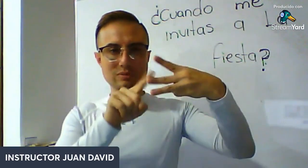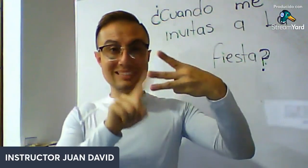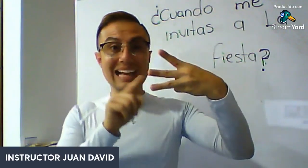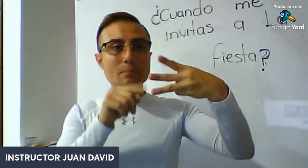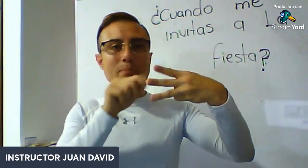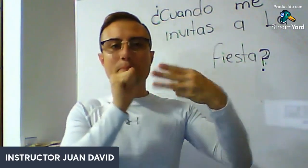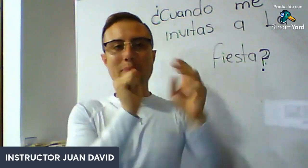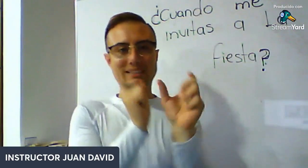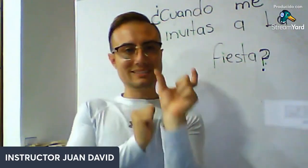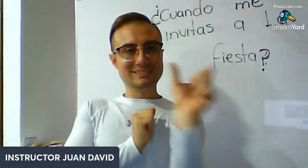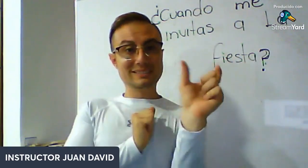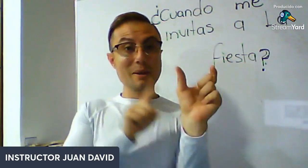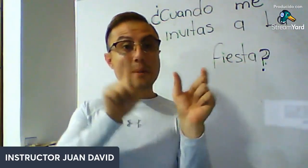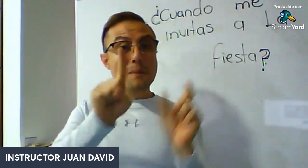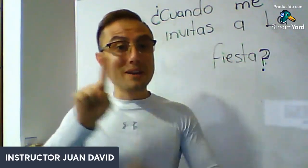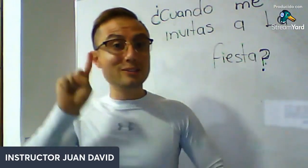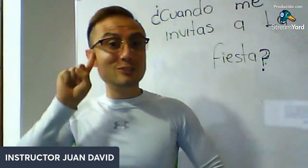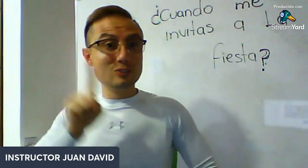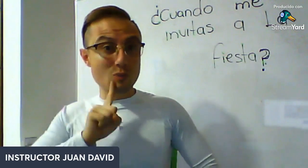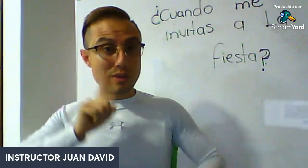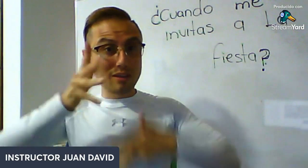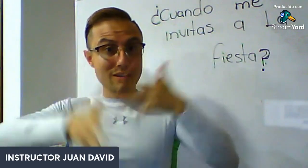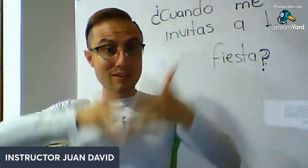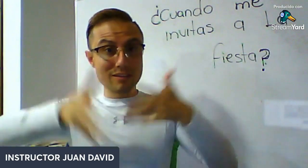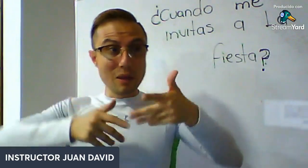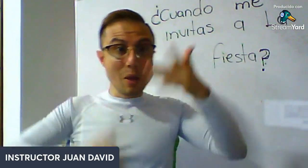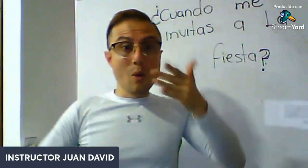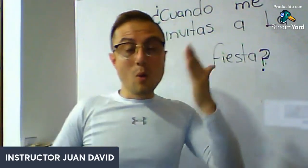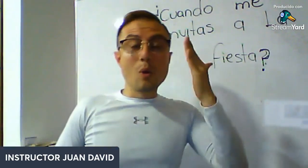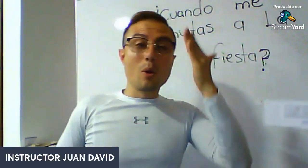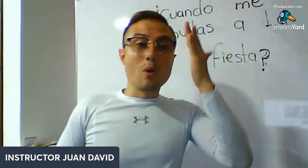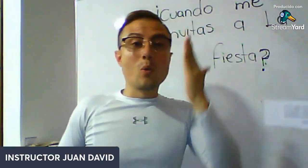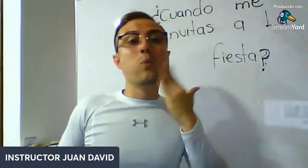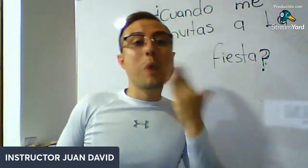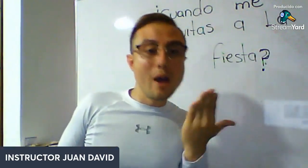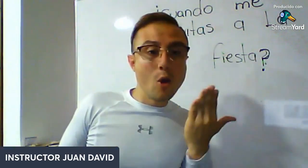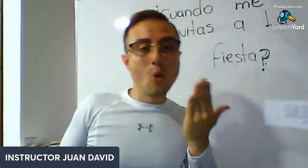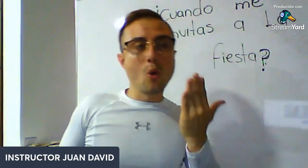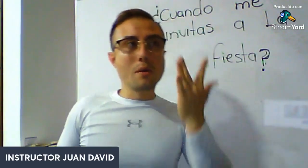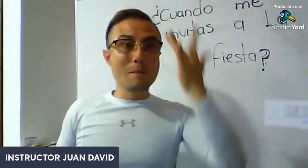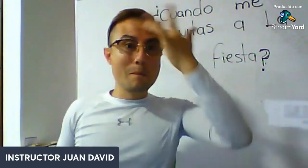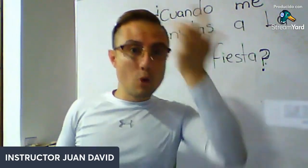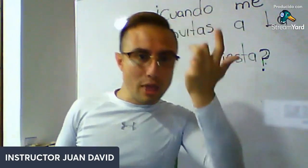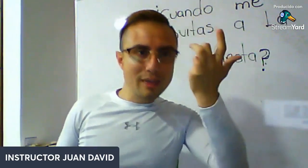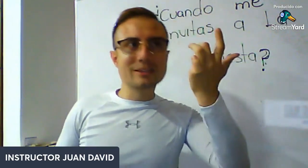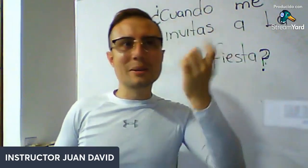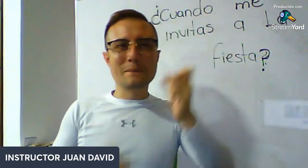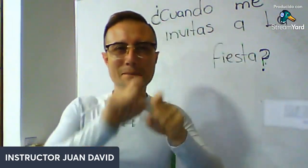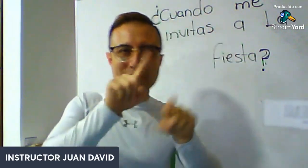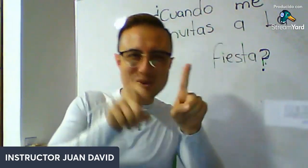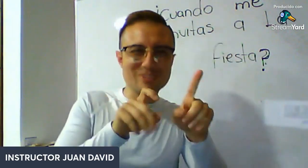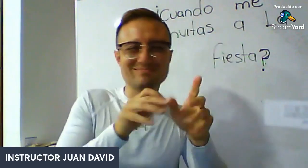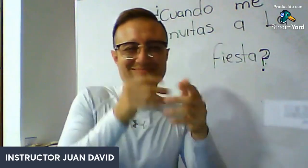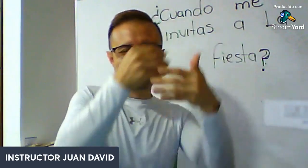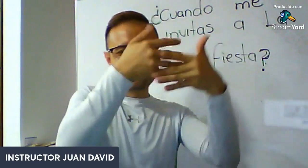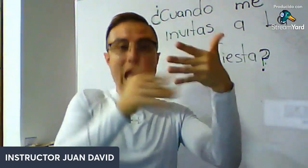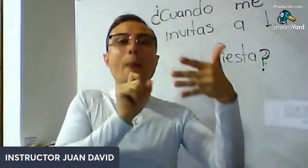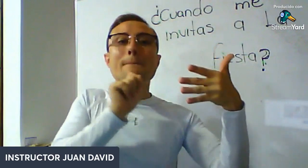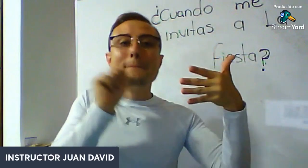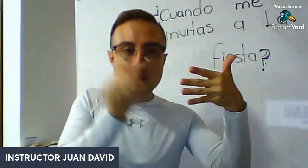los signos de interrogación como tal si o de admiración y la lengua de